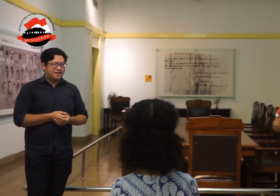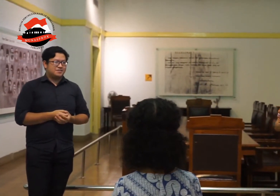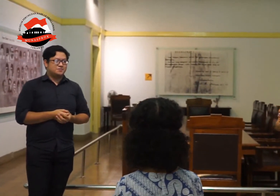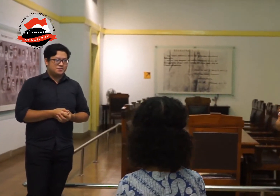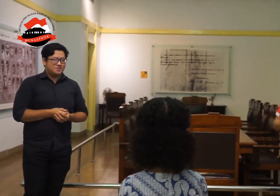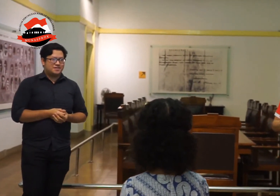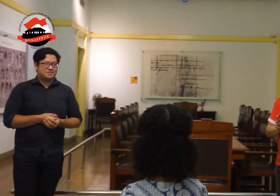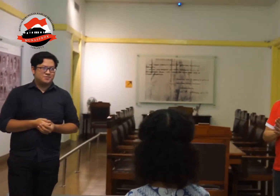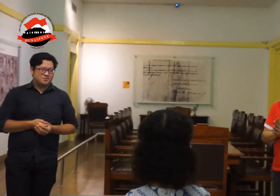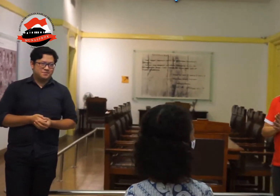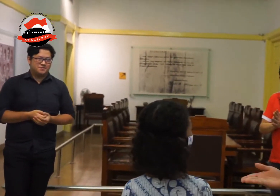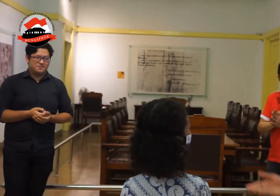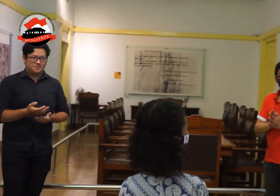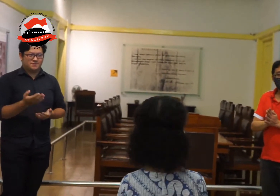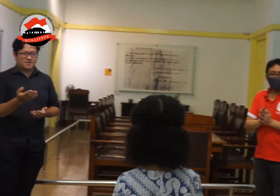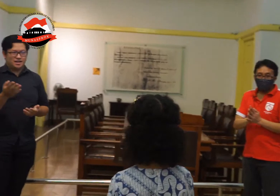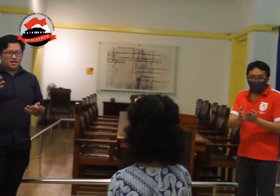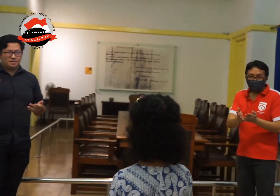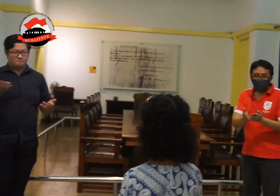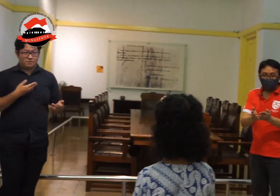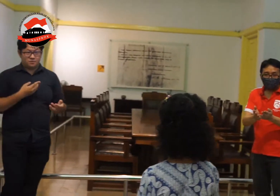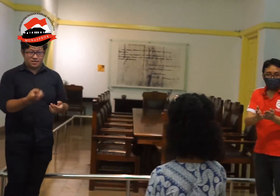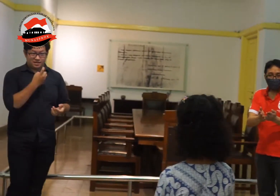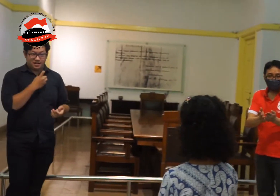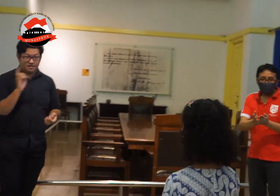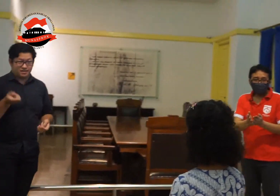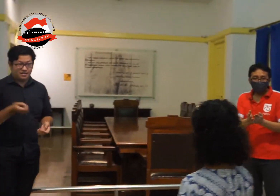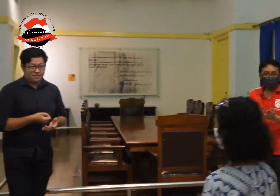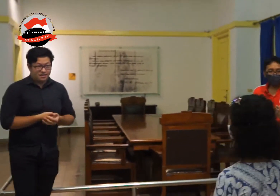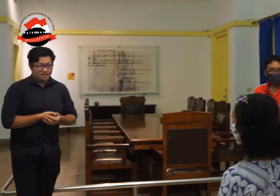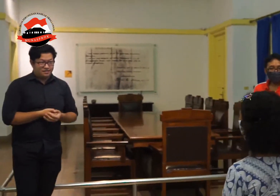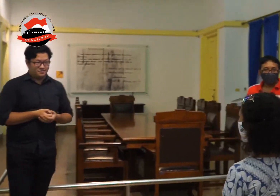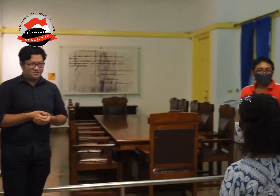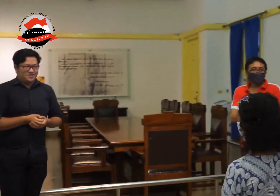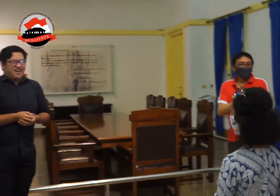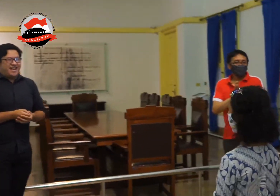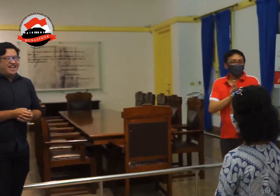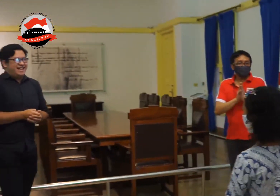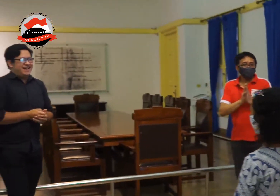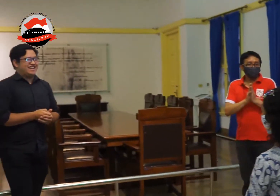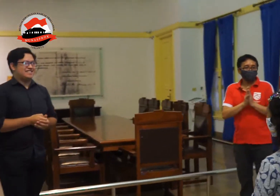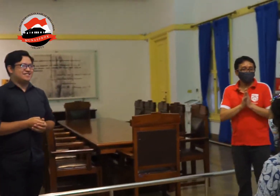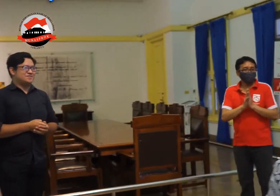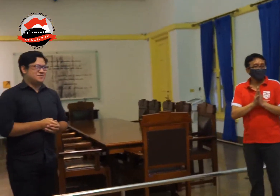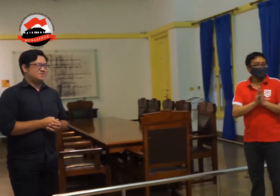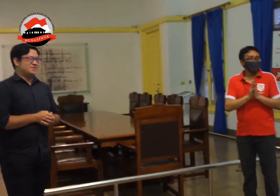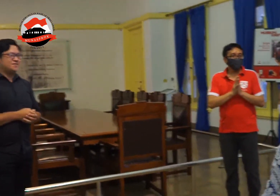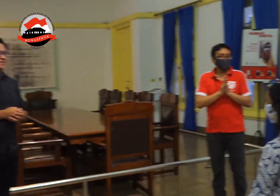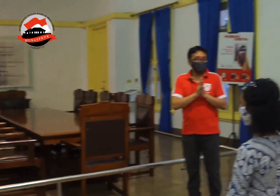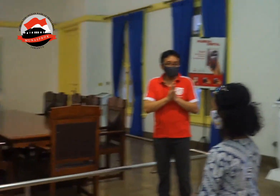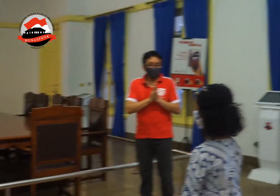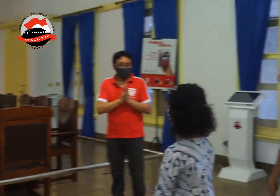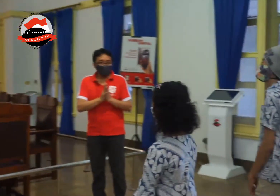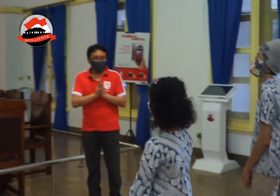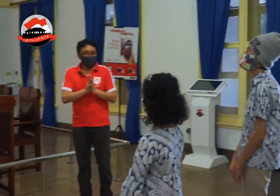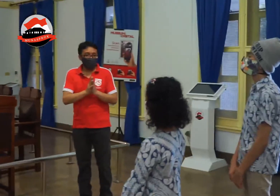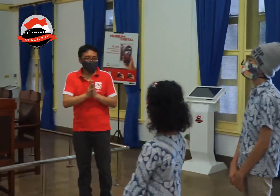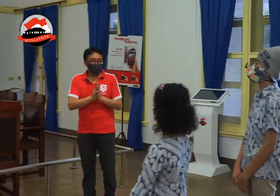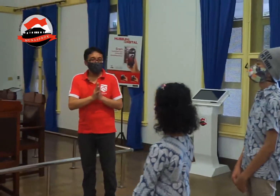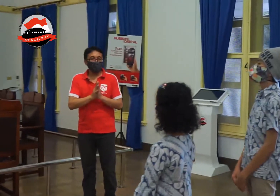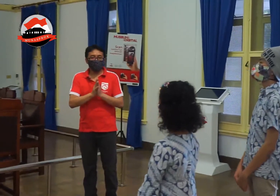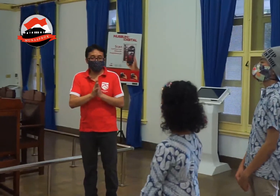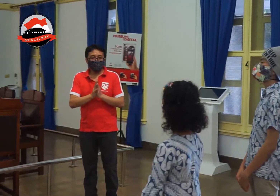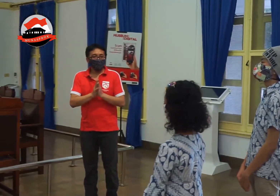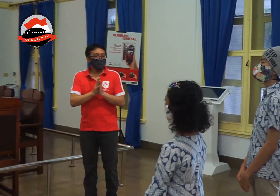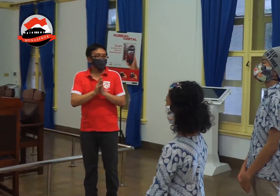Kalau nggak ada, cukup, masa cukup. Ada? Nggak ada? Nggak ada. Jika tidak ada